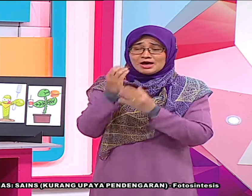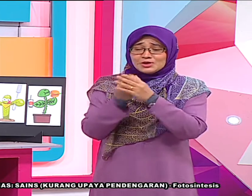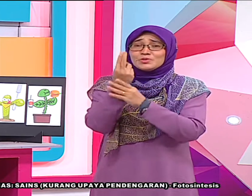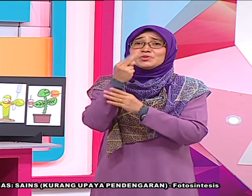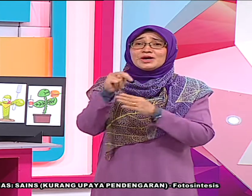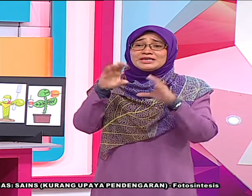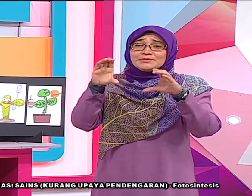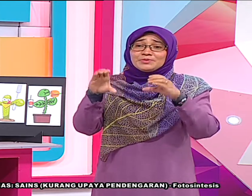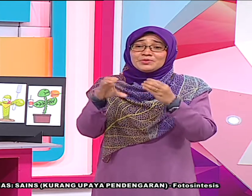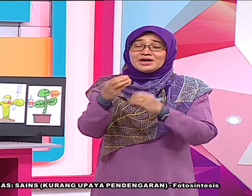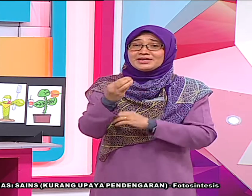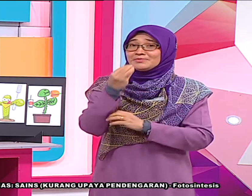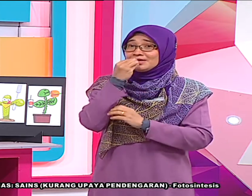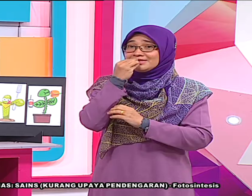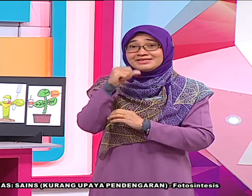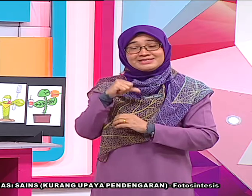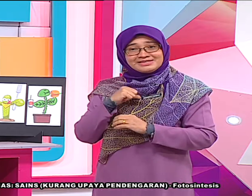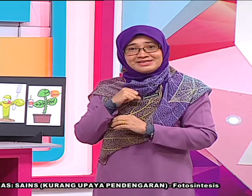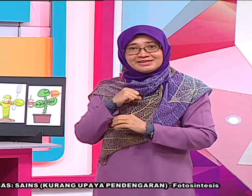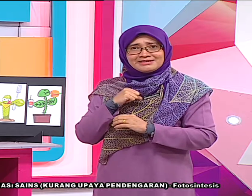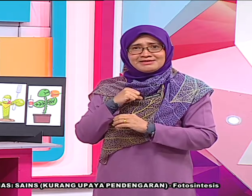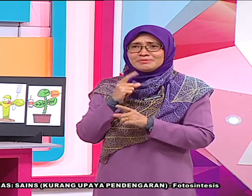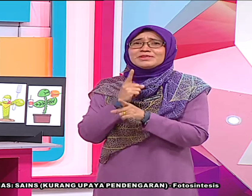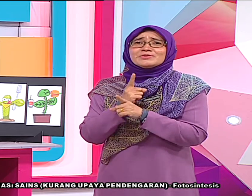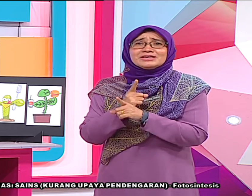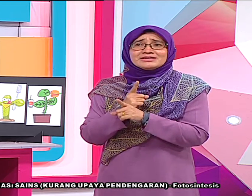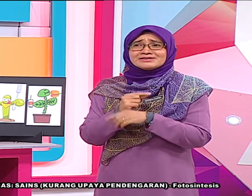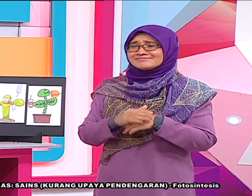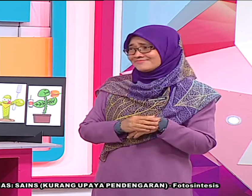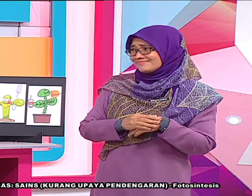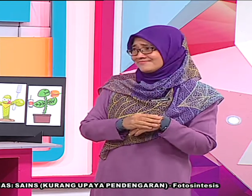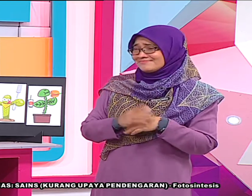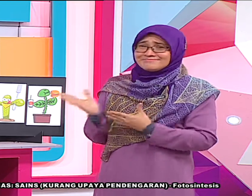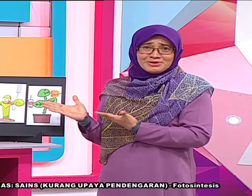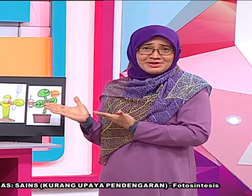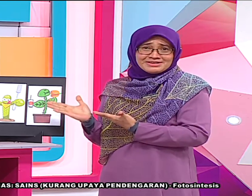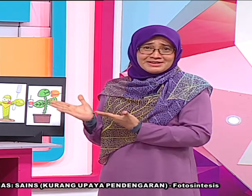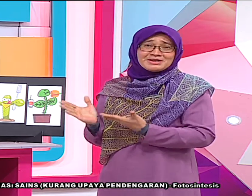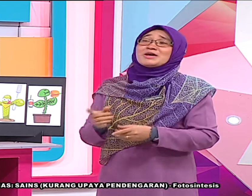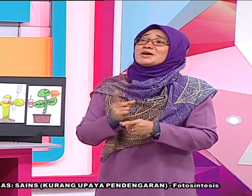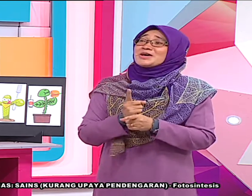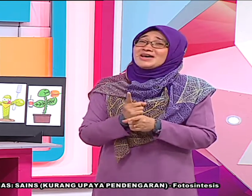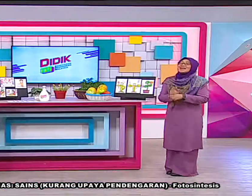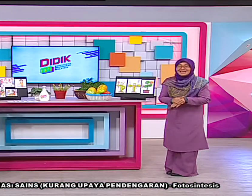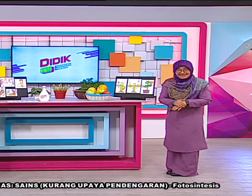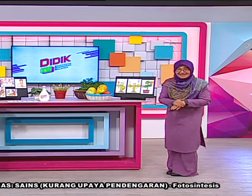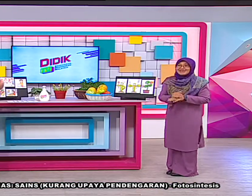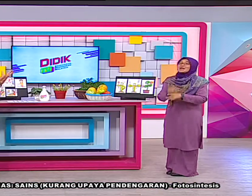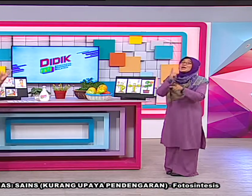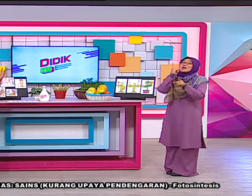tumbuhan nih buat makanannya sendiri Betul kah Betul kah Betul kah ah ah